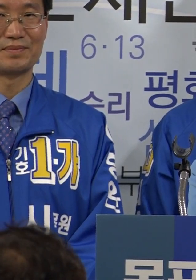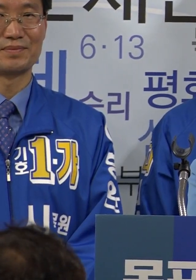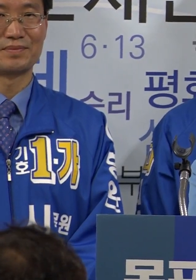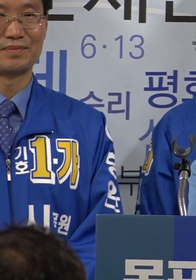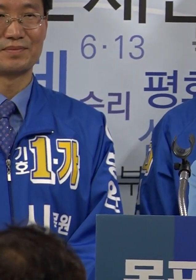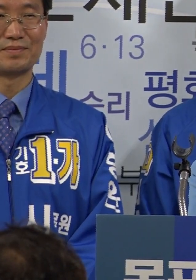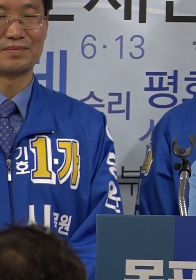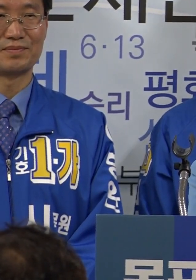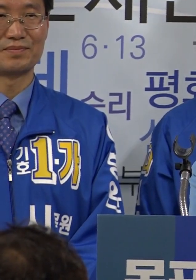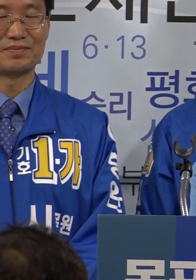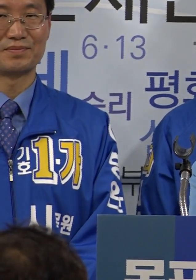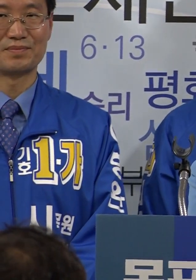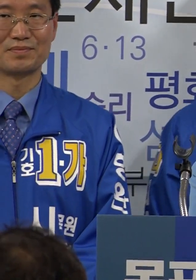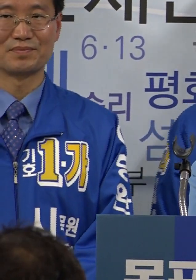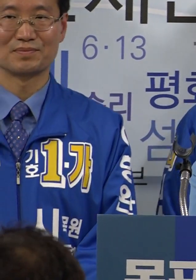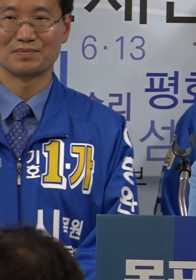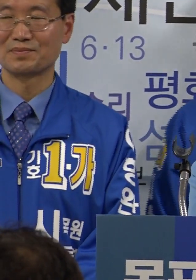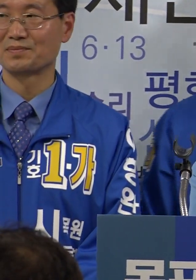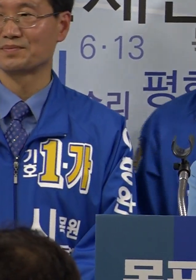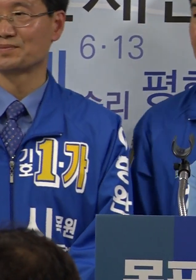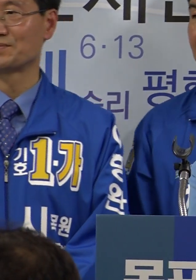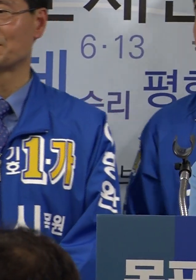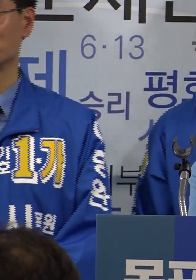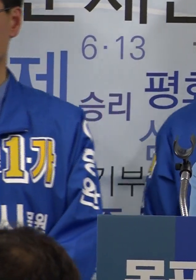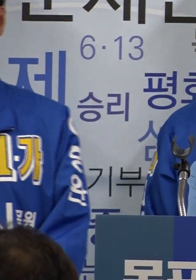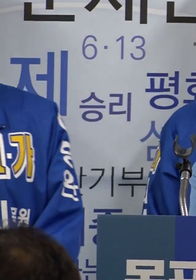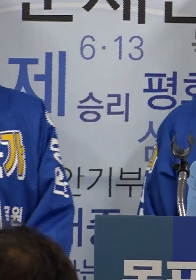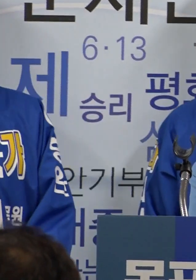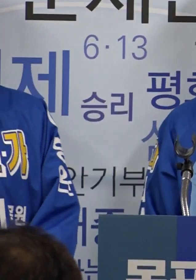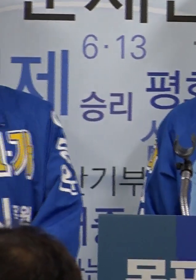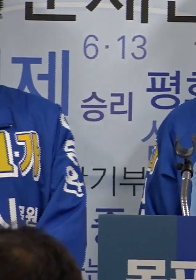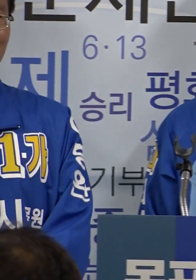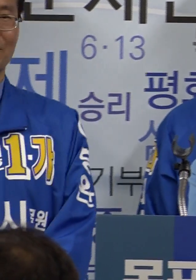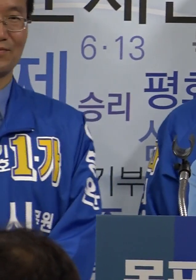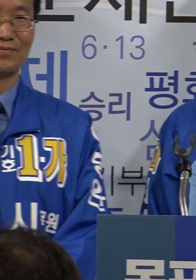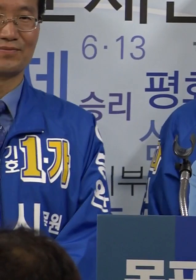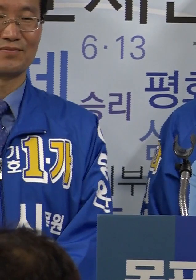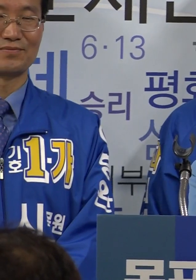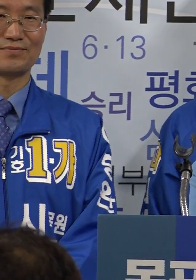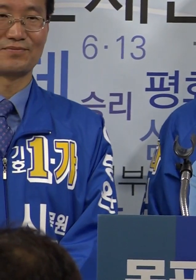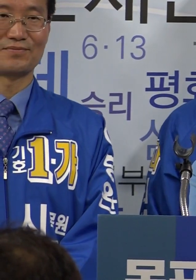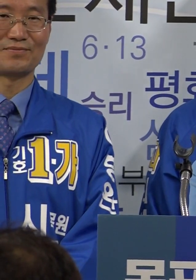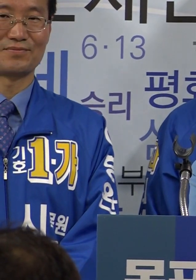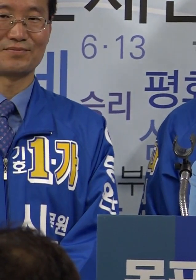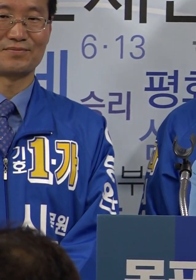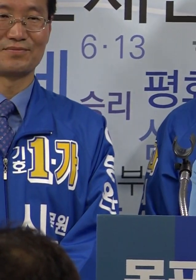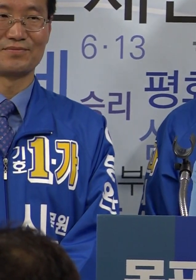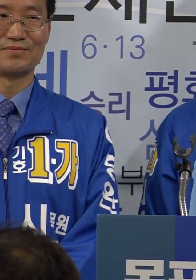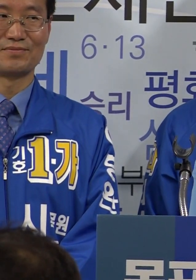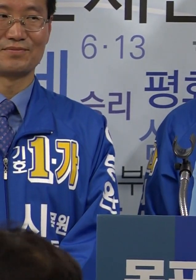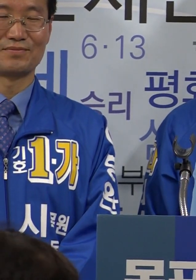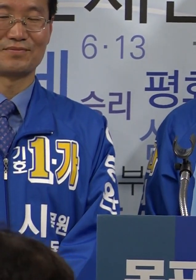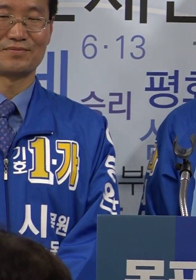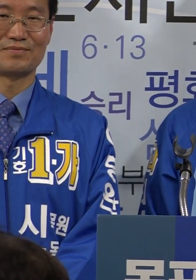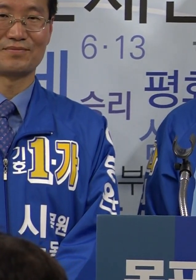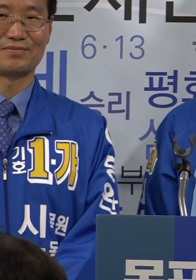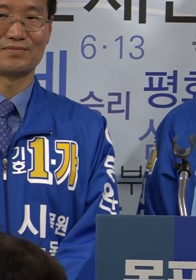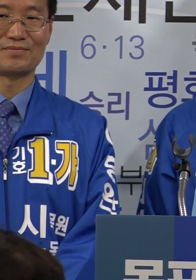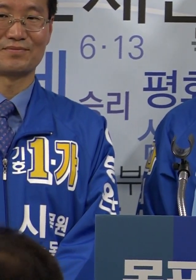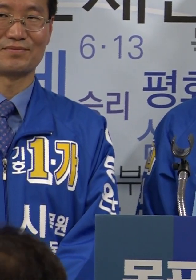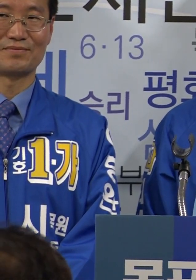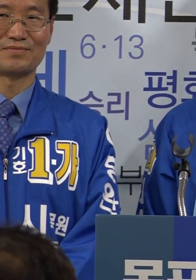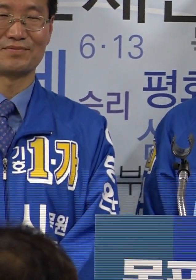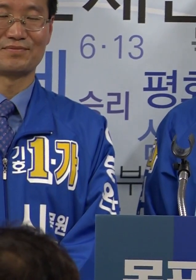다시 국회의원 보궐선거에 국회의원을 되찾아서 전남의 발전을 약속드리는